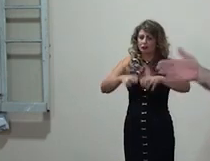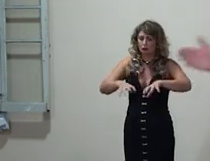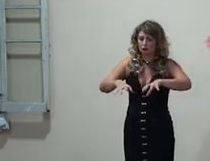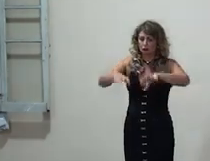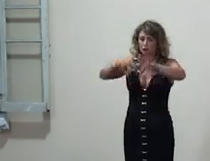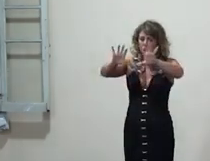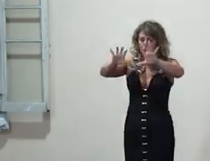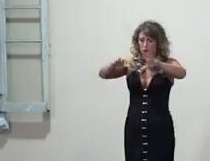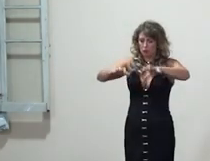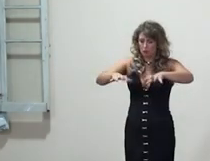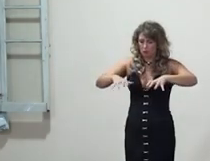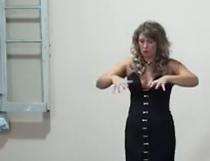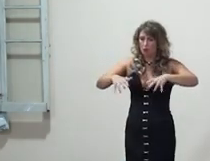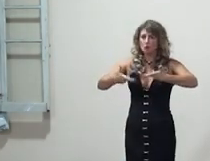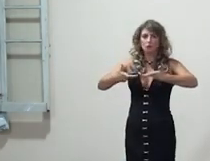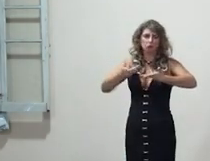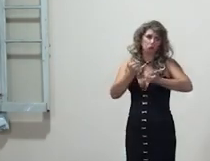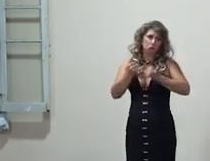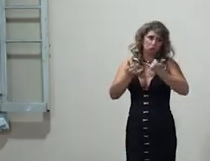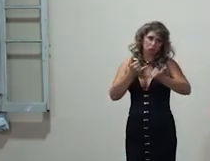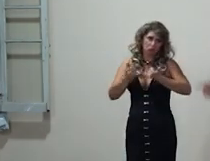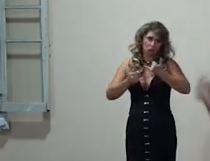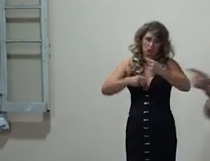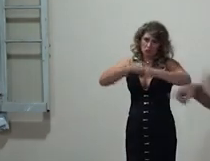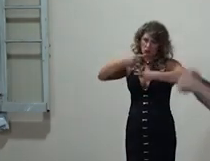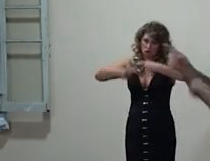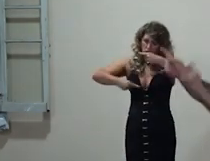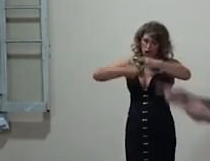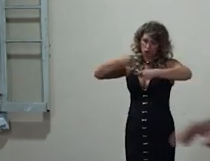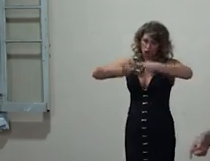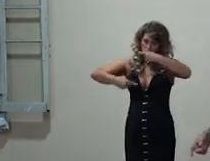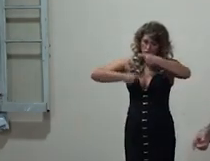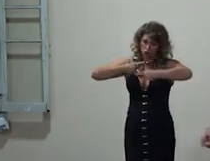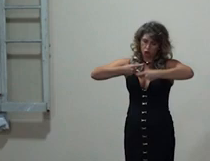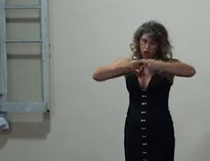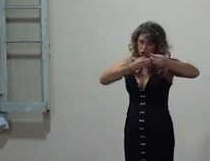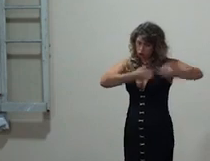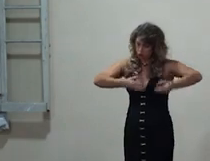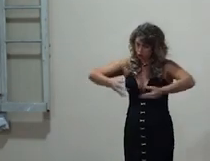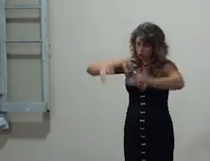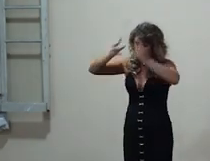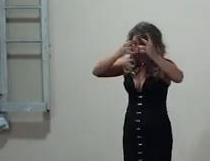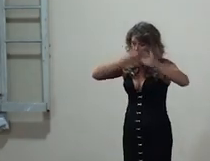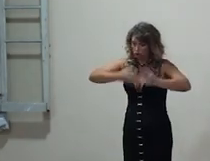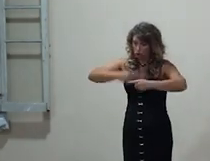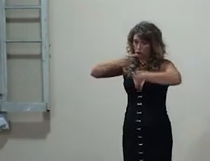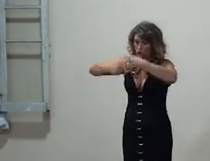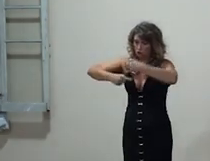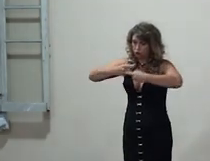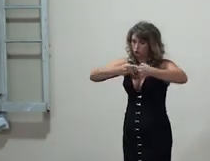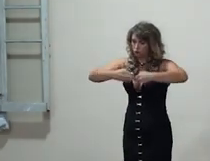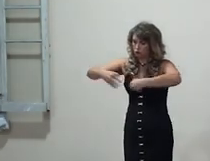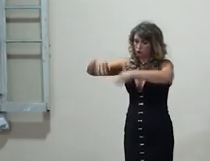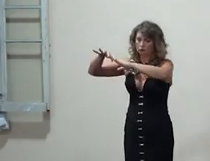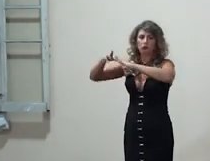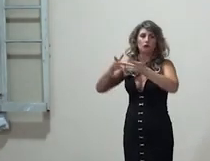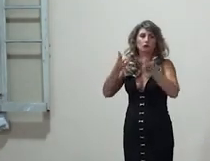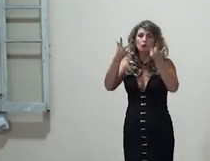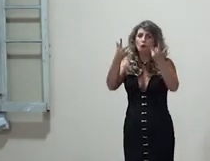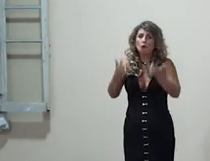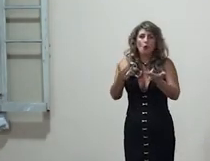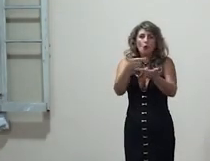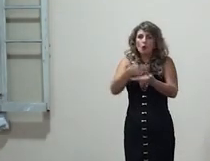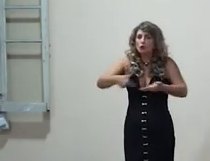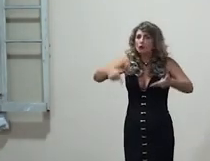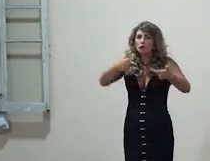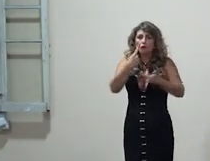Isso, embarque de grãos, obrigado. Que é aquele negócio que gira e vai, igual aqui, e que não